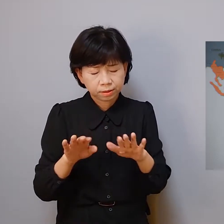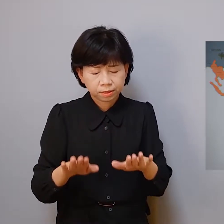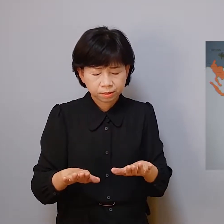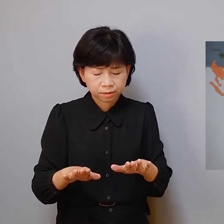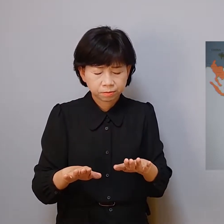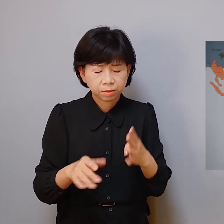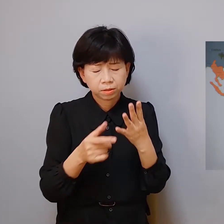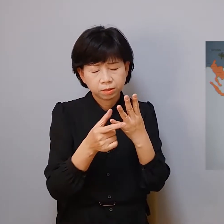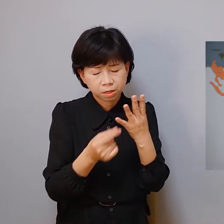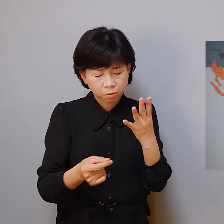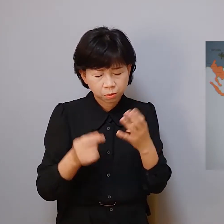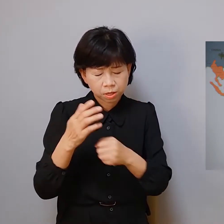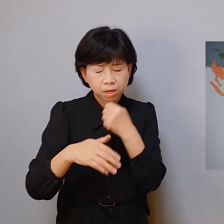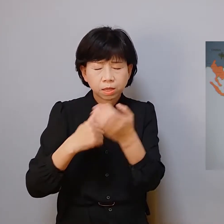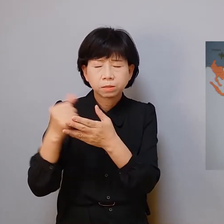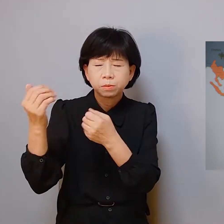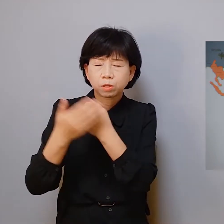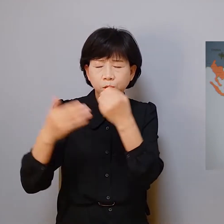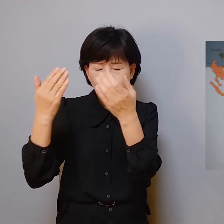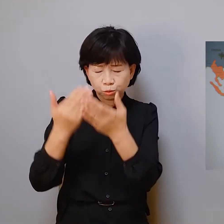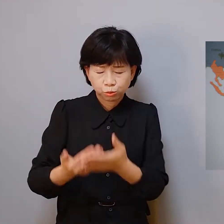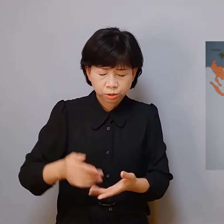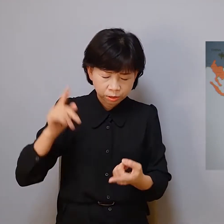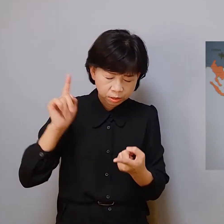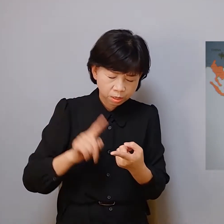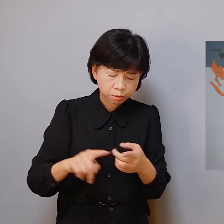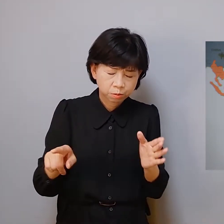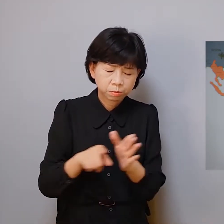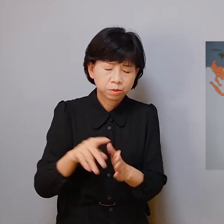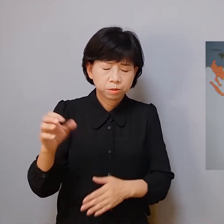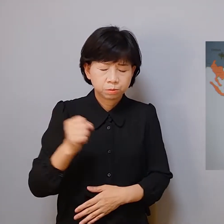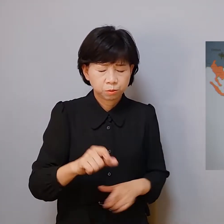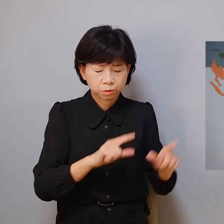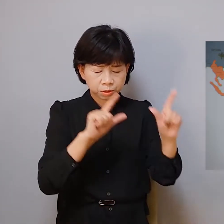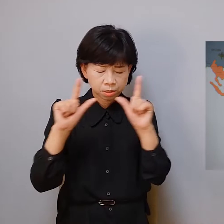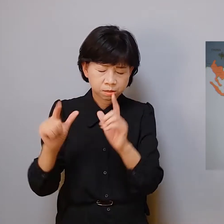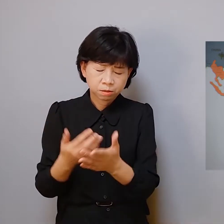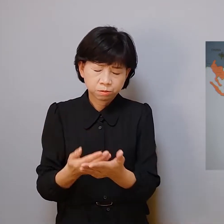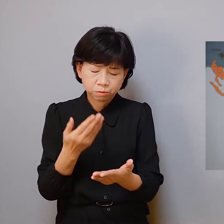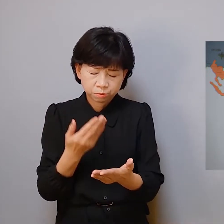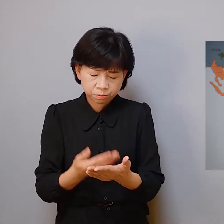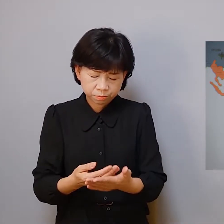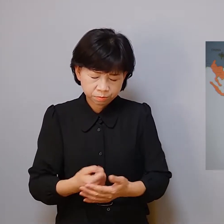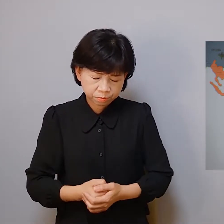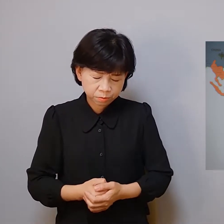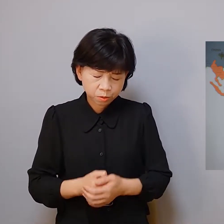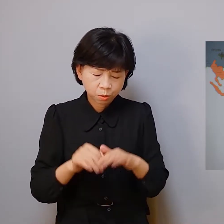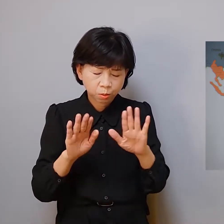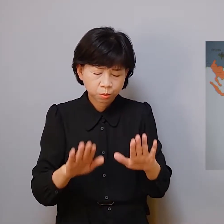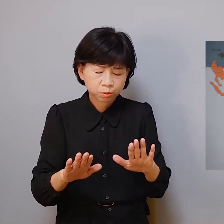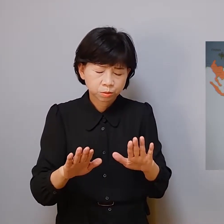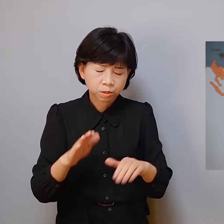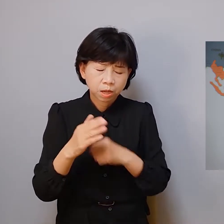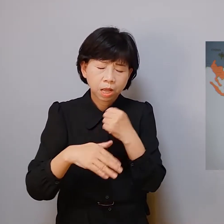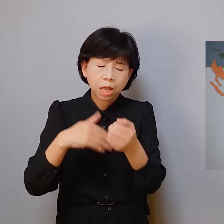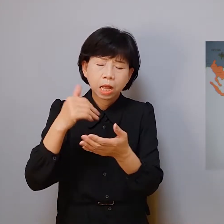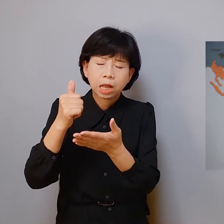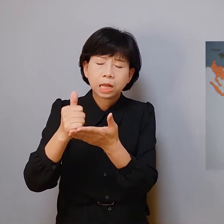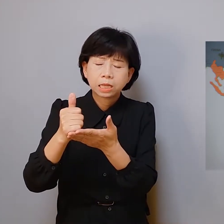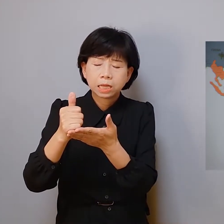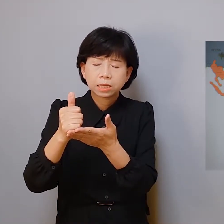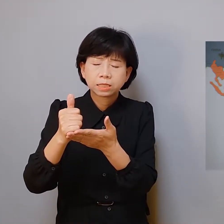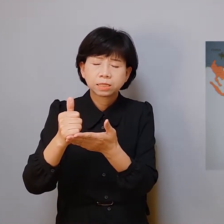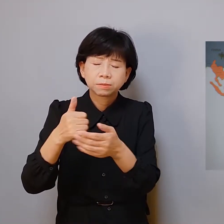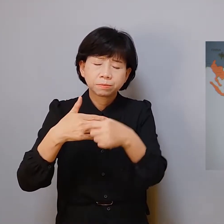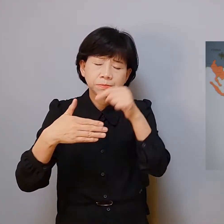한 달은 하나님께서 은혜 주시는 대로 믿음으로 살아가게 하여 주시옵소서. 오늘도 여전히